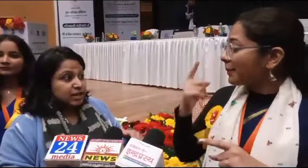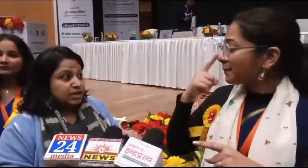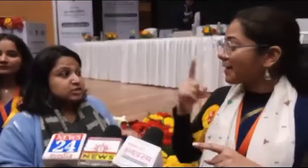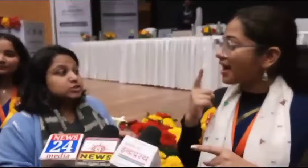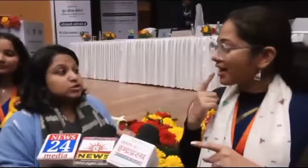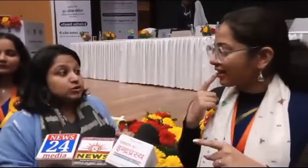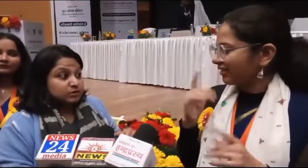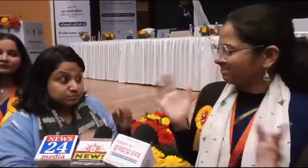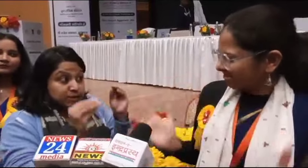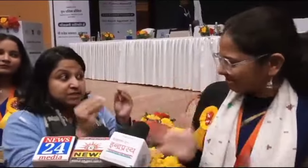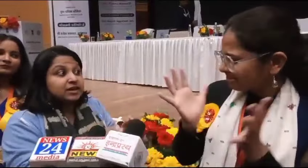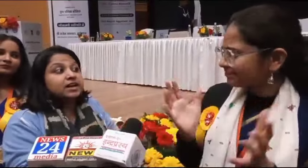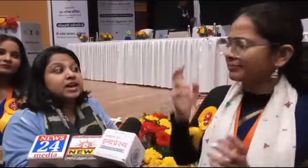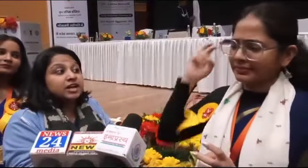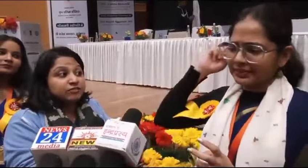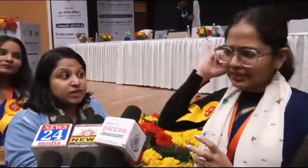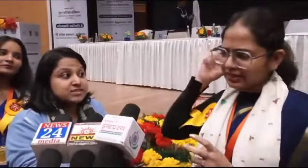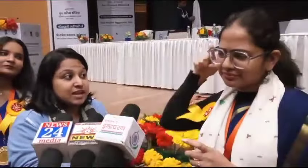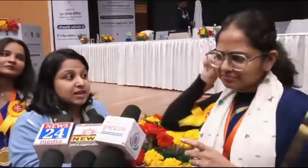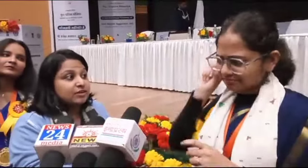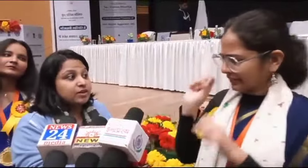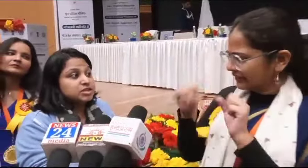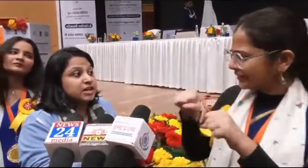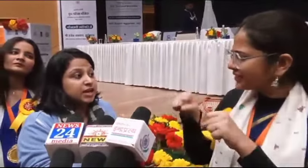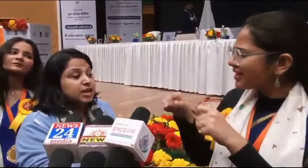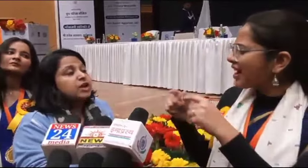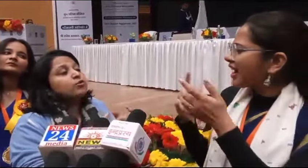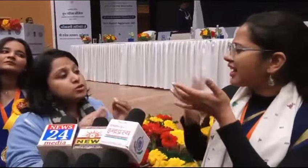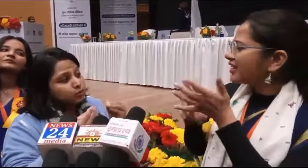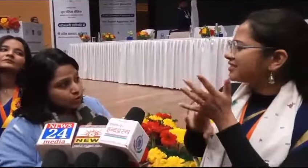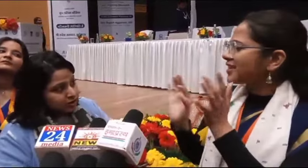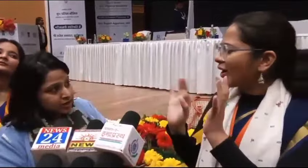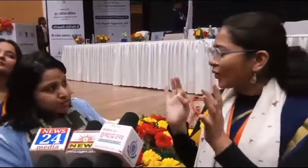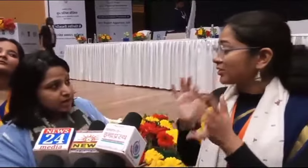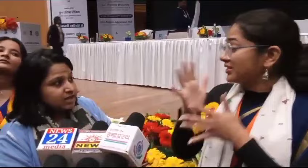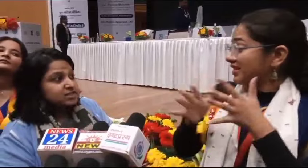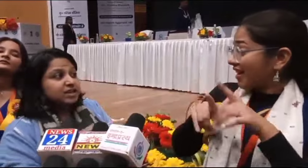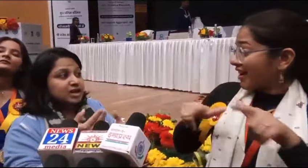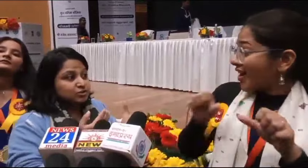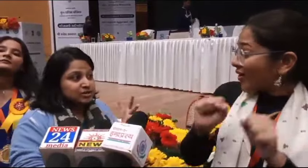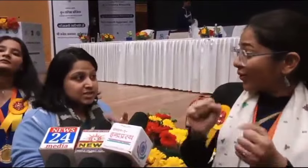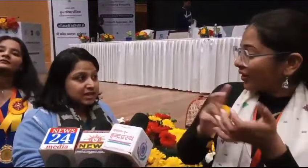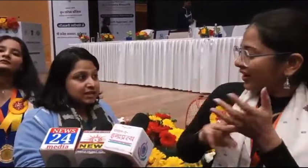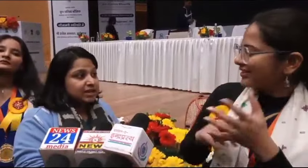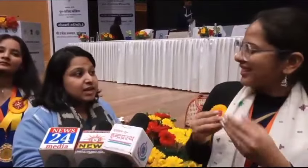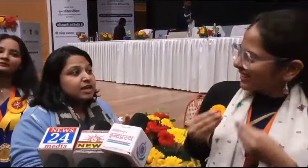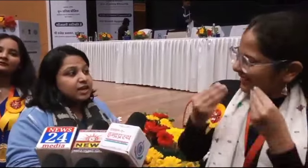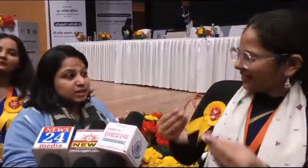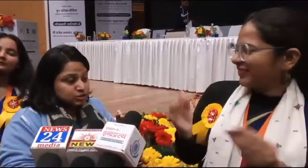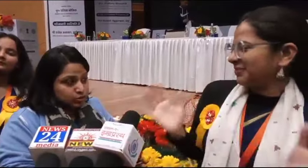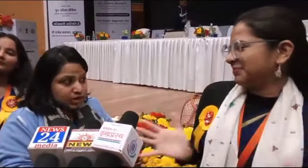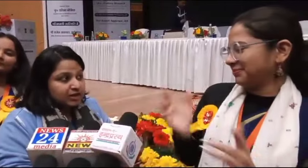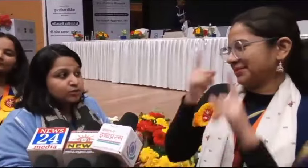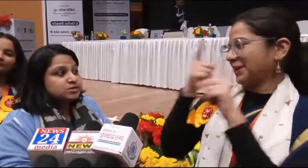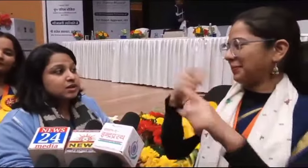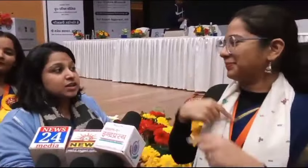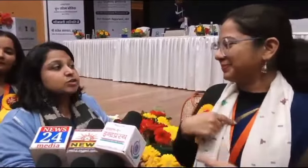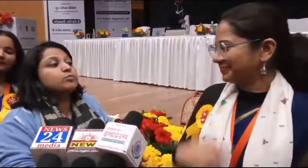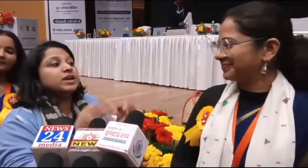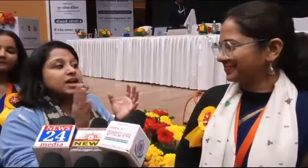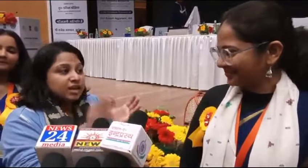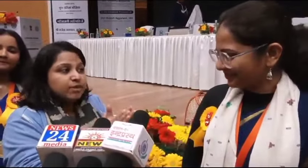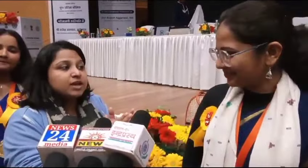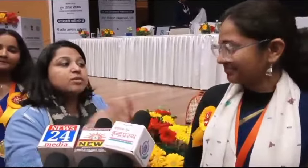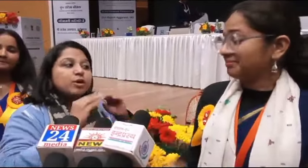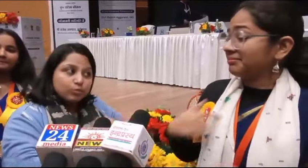हैं, जो मदर टंग है डेफ की साइन लैंग्वेज है, कुछ लोग ओक्लियर भी हैं जिनके नेचुरल साइन जो नहीं यूज़ करते